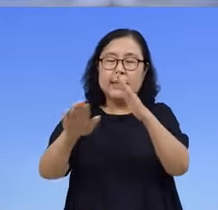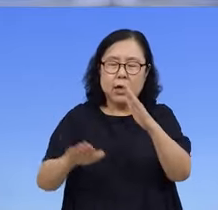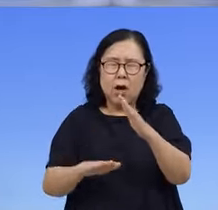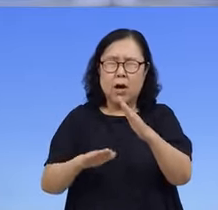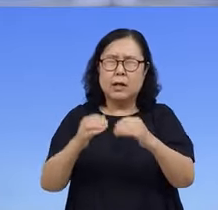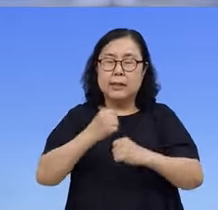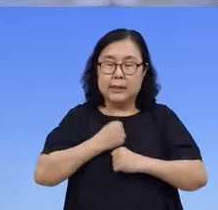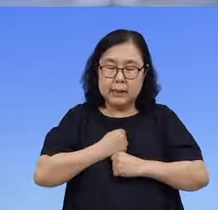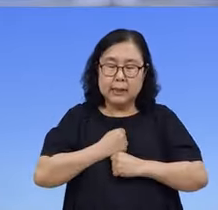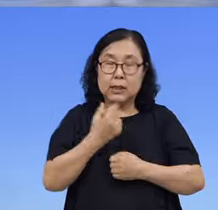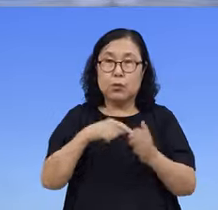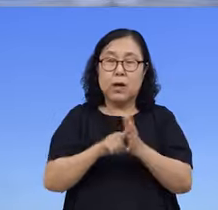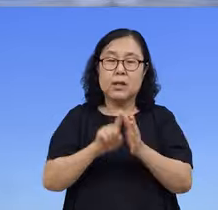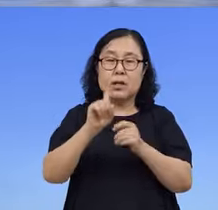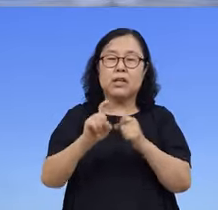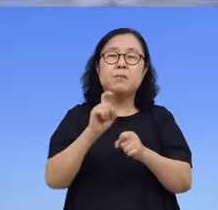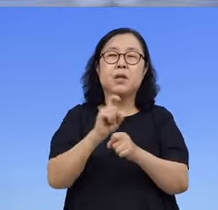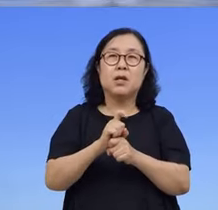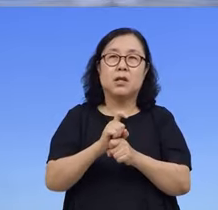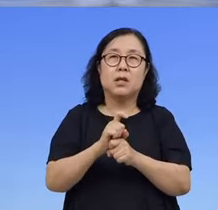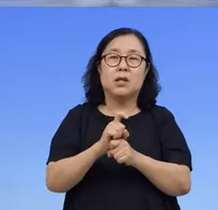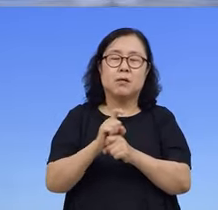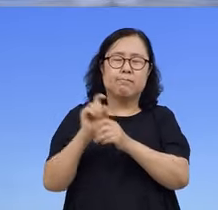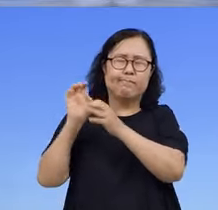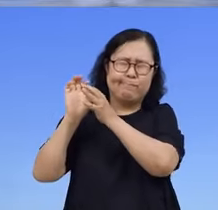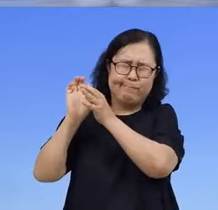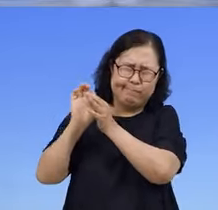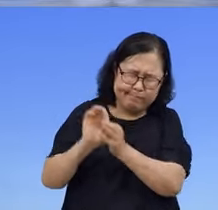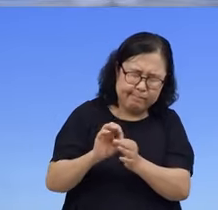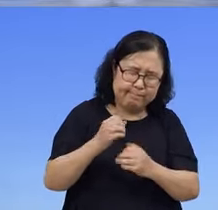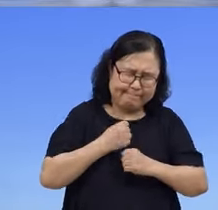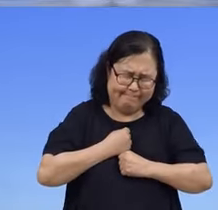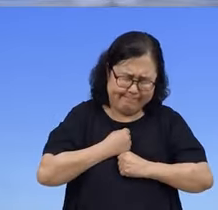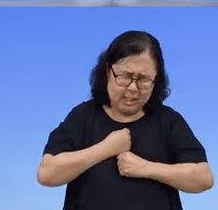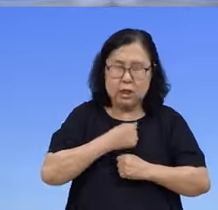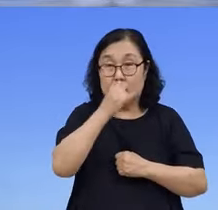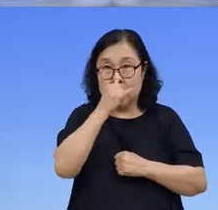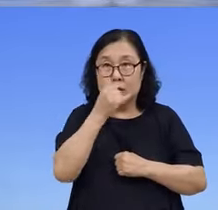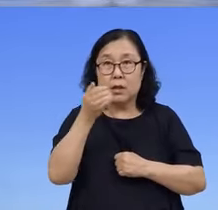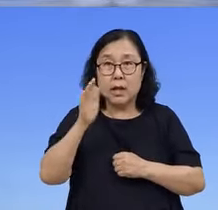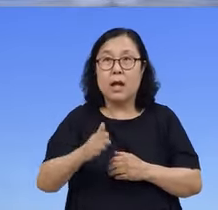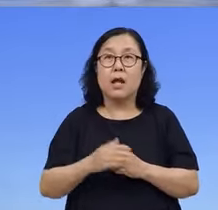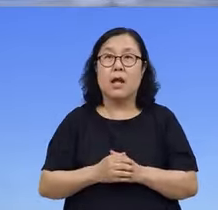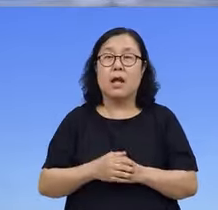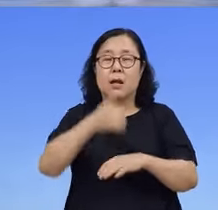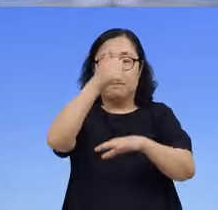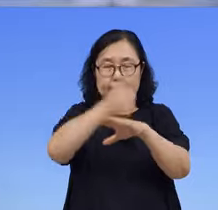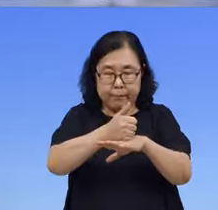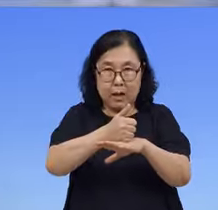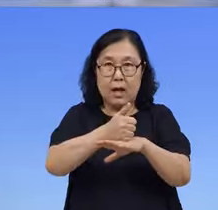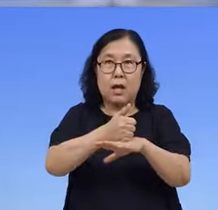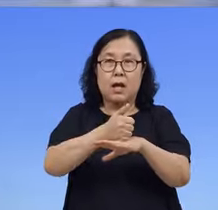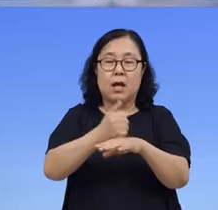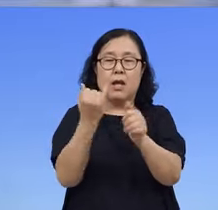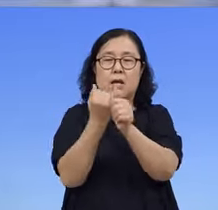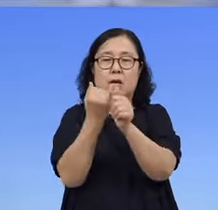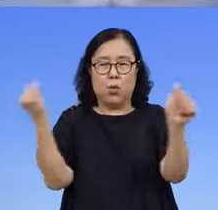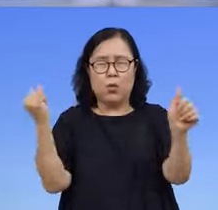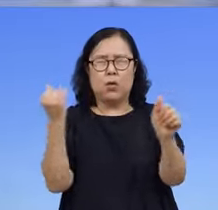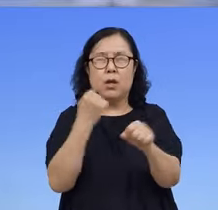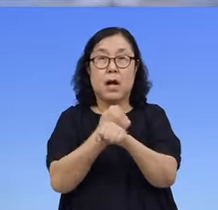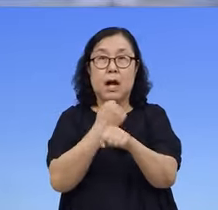지켜야 되겠다 그래서 무려 10년을 버텼던 분이에요. 그러다가 이제 이분이